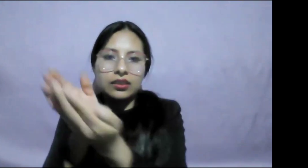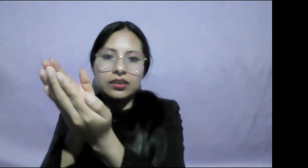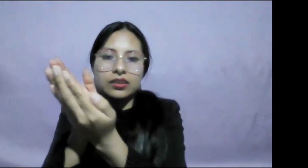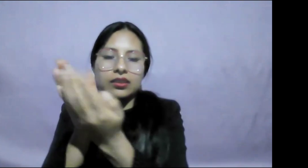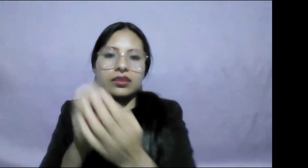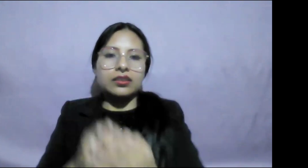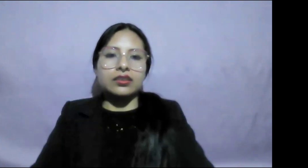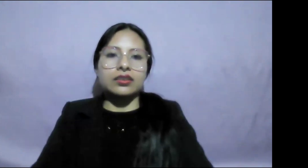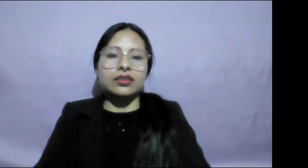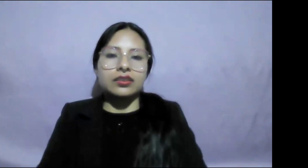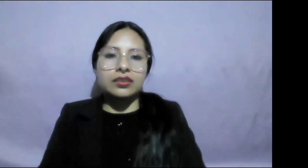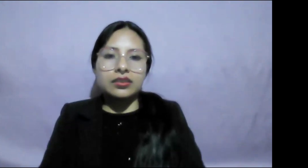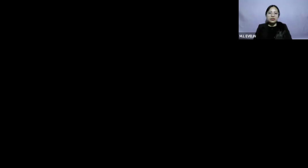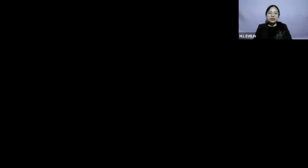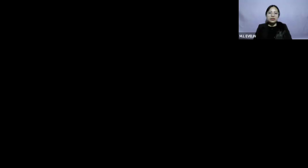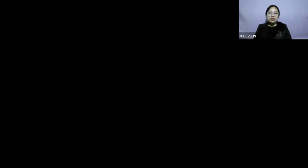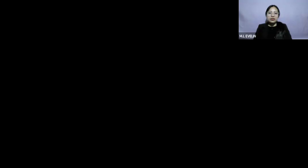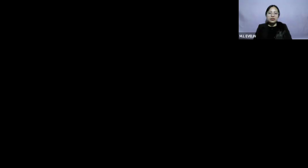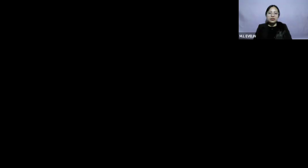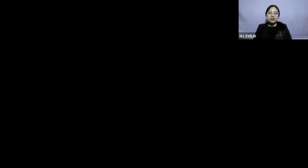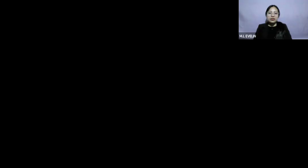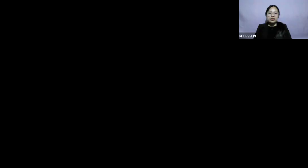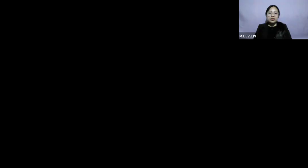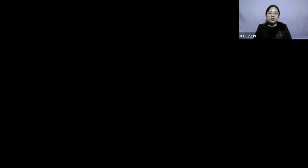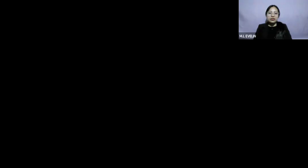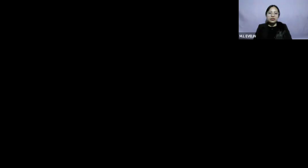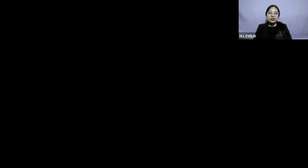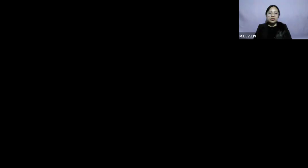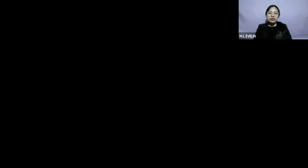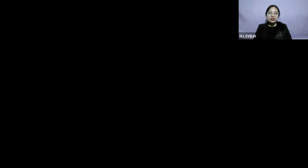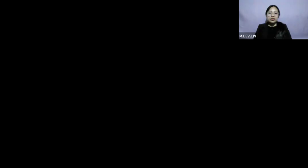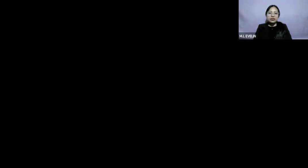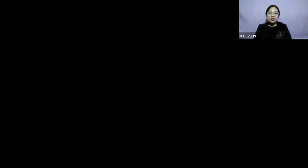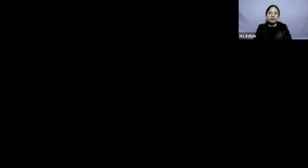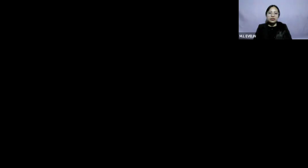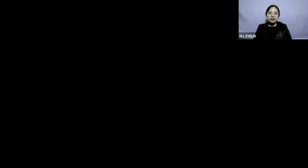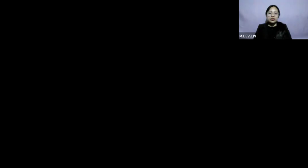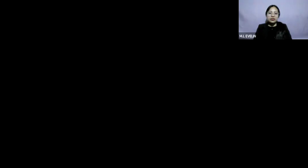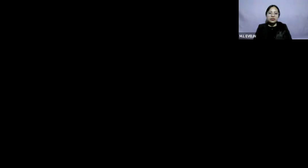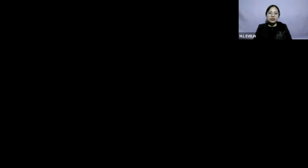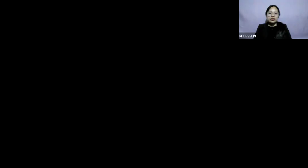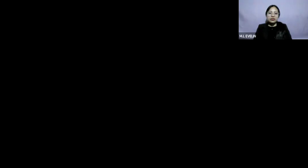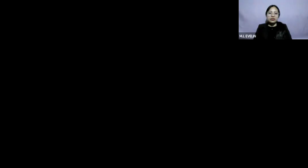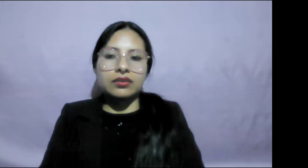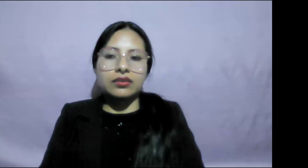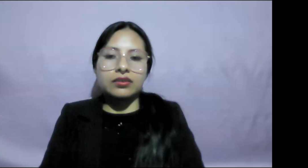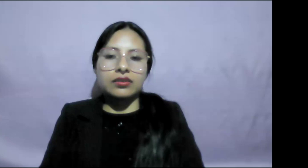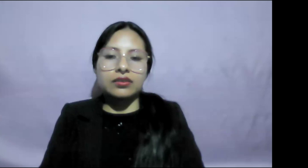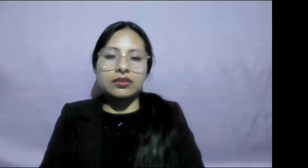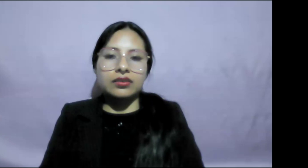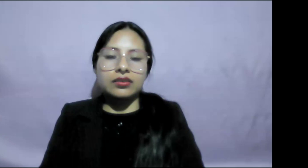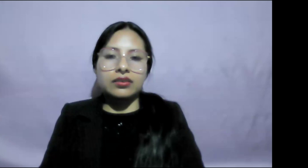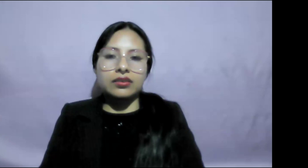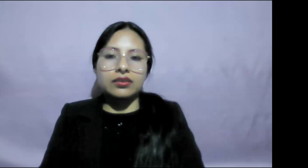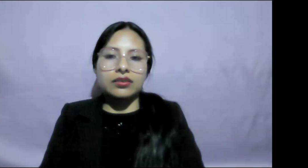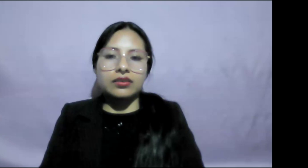bien excelente ahora seguimos Ajá con la famosa ciudad de la eterna